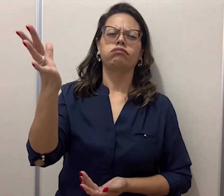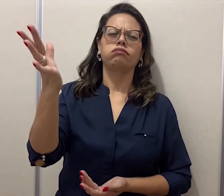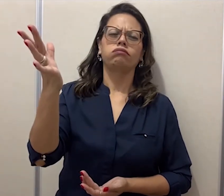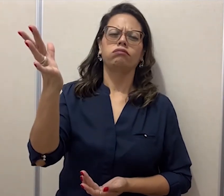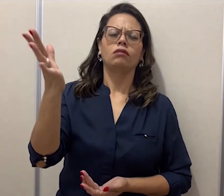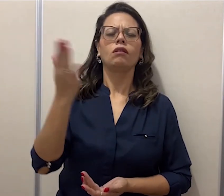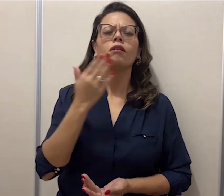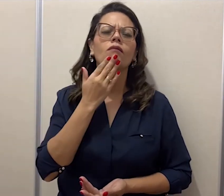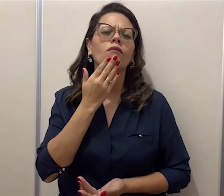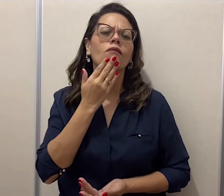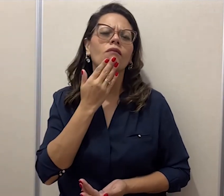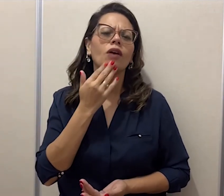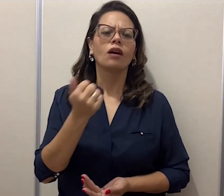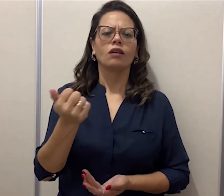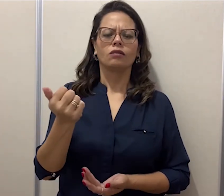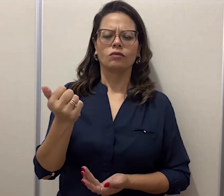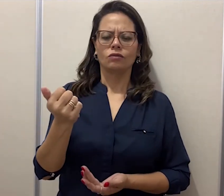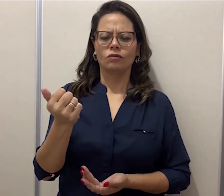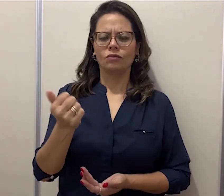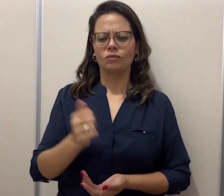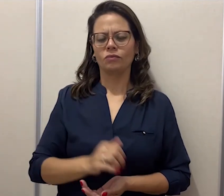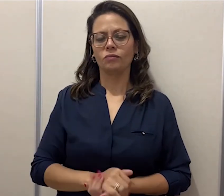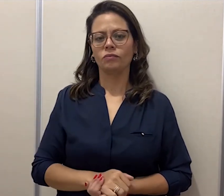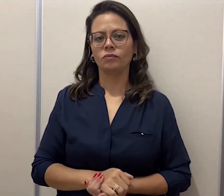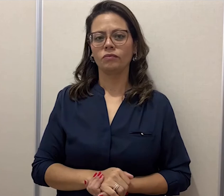é fácil fácil